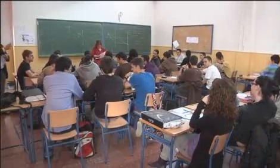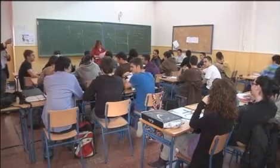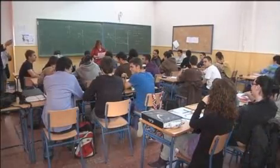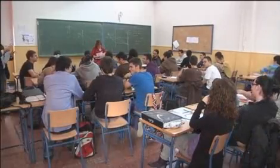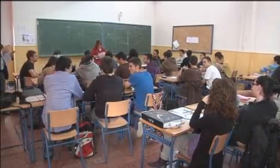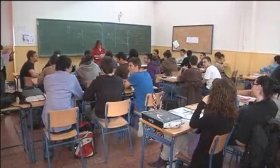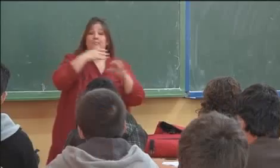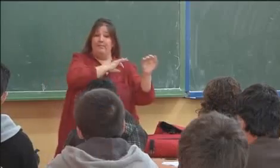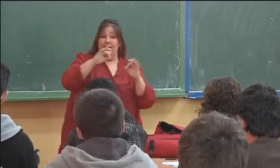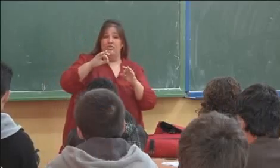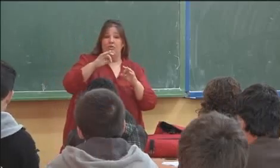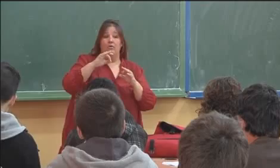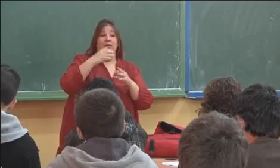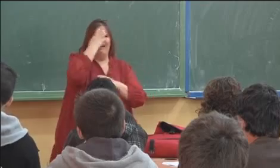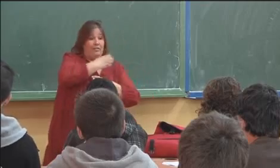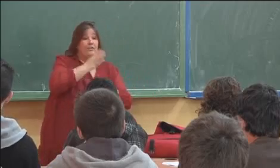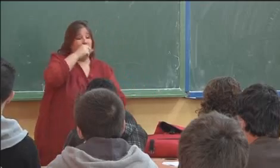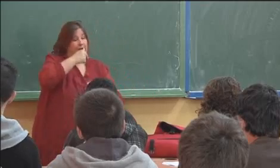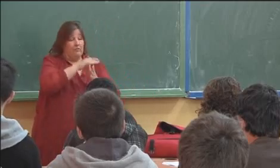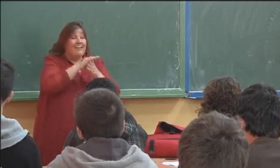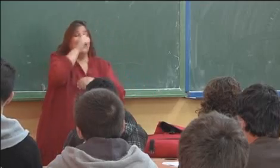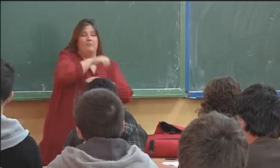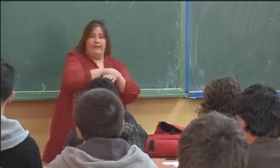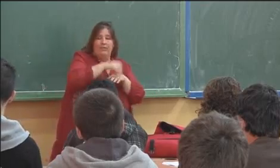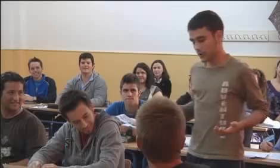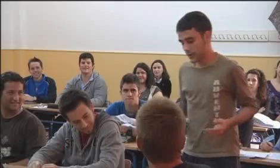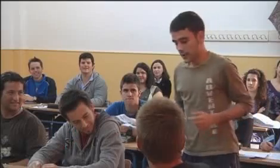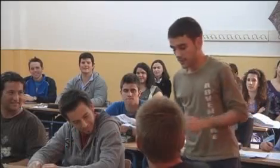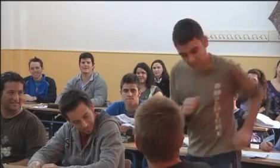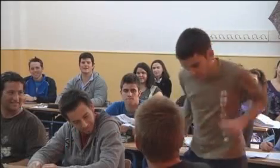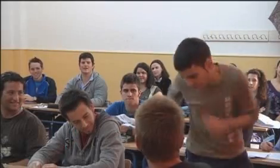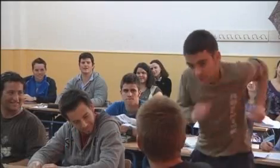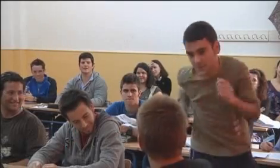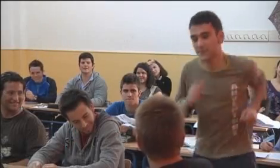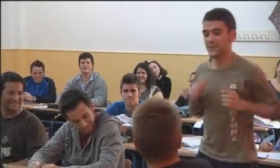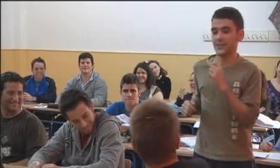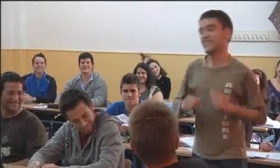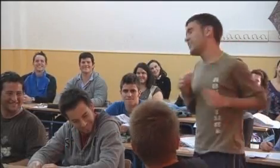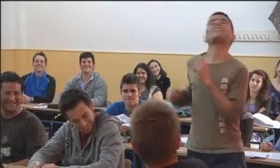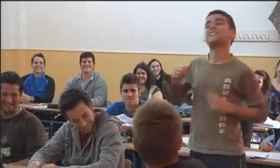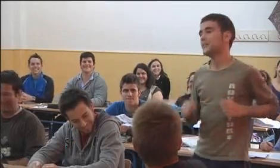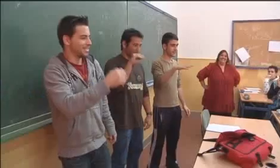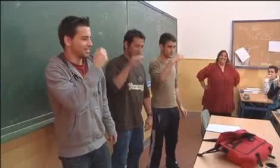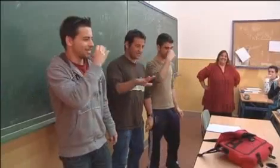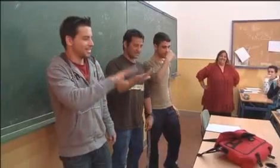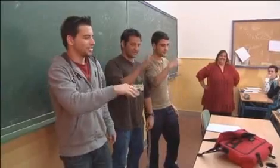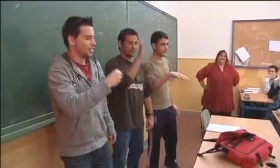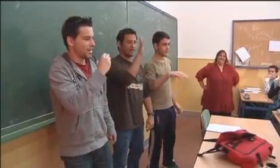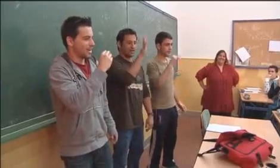y está también basado en los contenidos son los mismos que la asignatura lengua de sino pero mucho más práctica mucho mucho tema teatro muchas canciones etcétera Porque queremos que